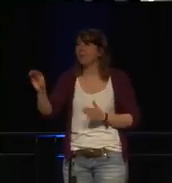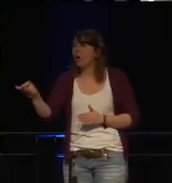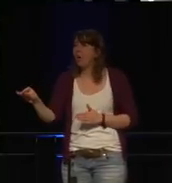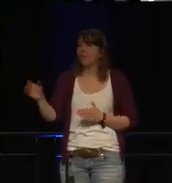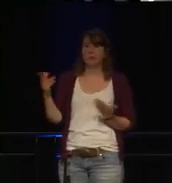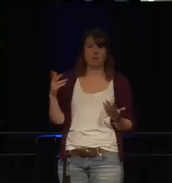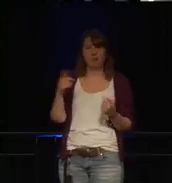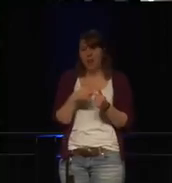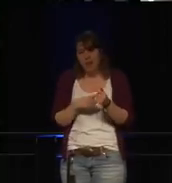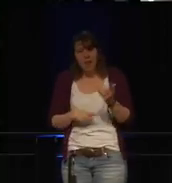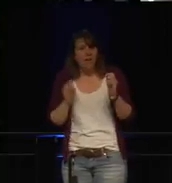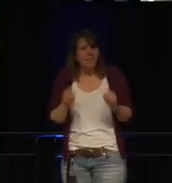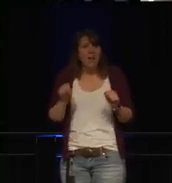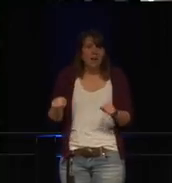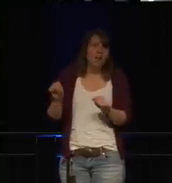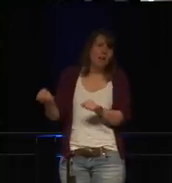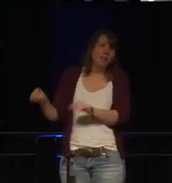comprar y cosas parecidas.